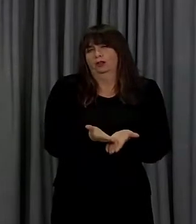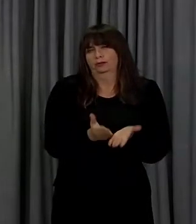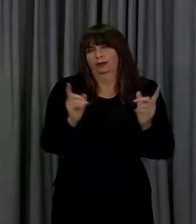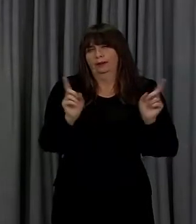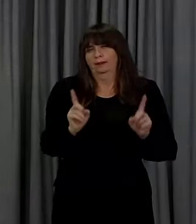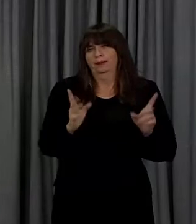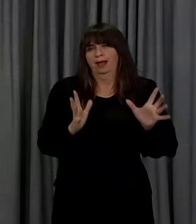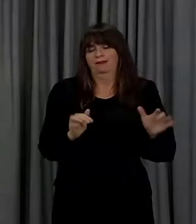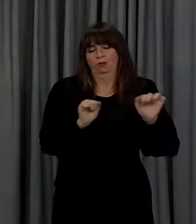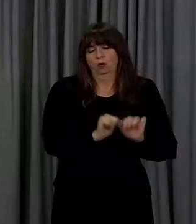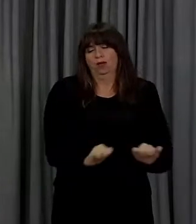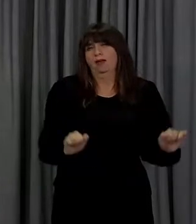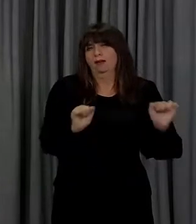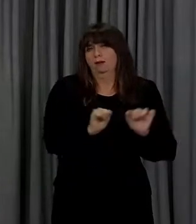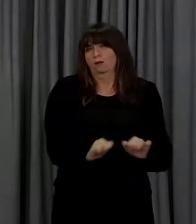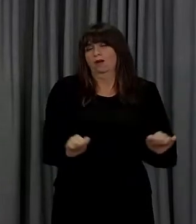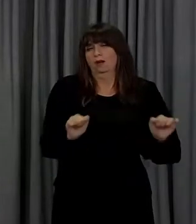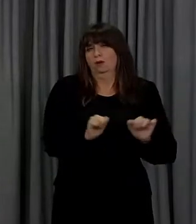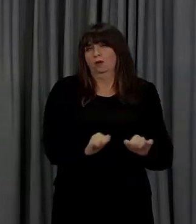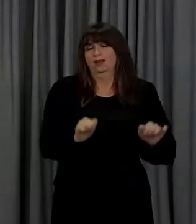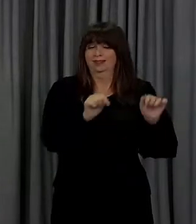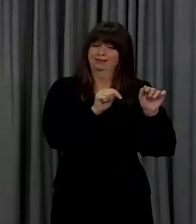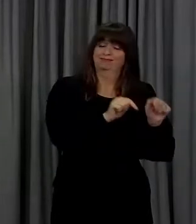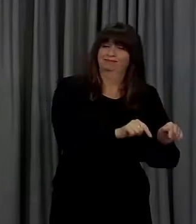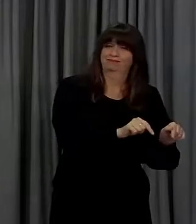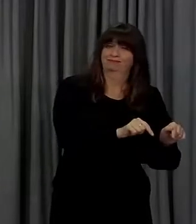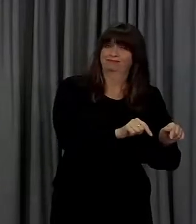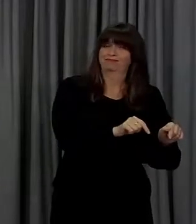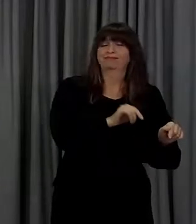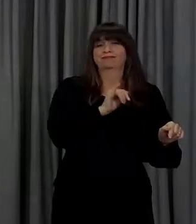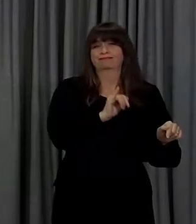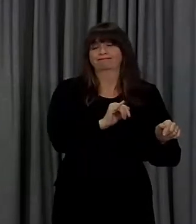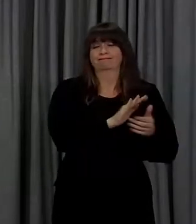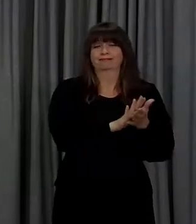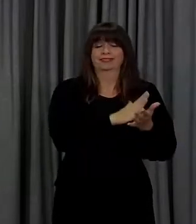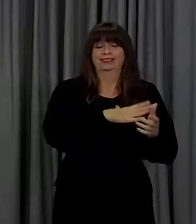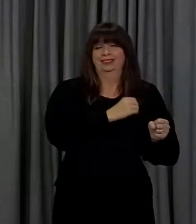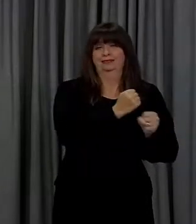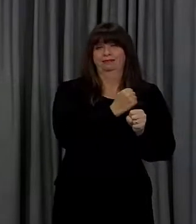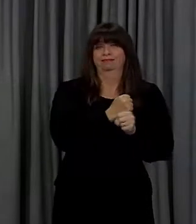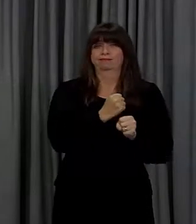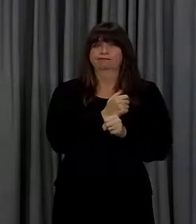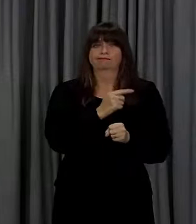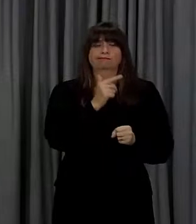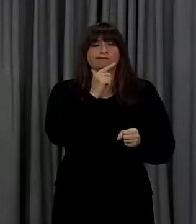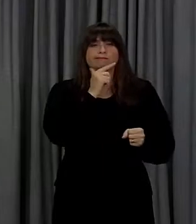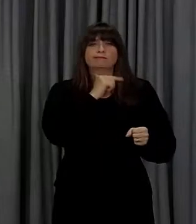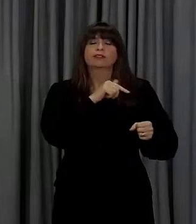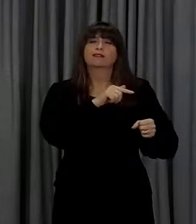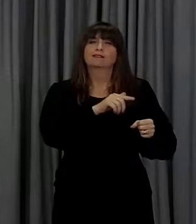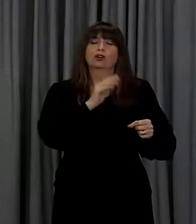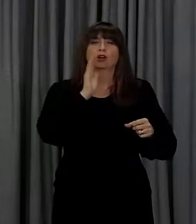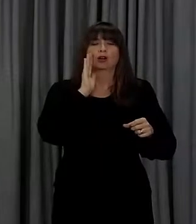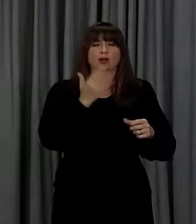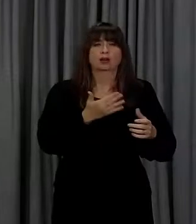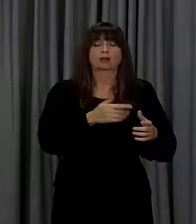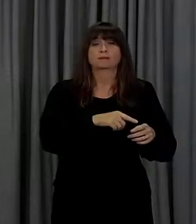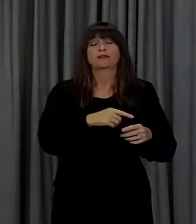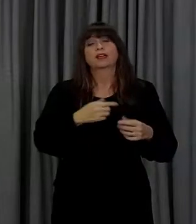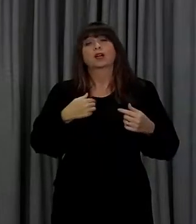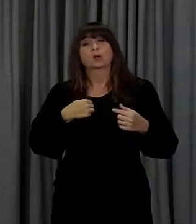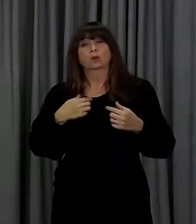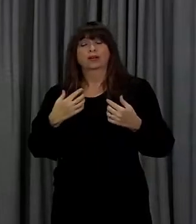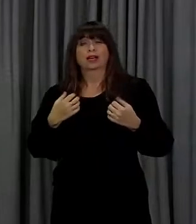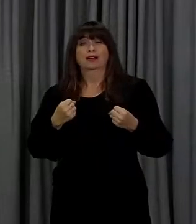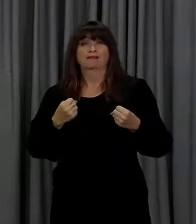I weld beth allwn ni wneud I wella'r flow trwy'n ysbytau. Felly beth I ni'n mynd I wneud, ni wedi bod yn paratoi ar hyd